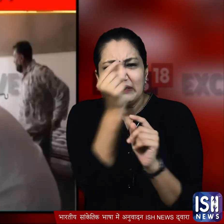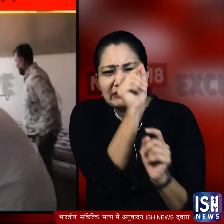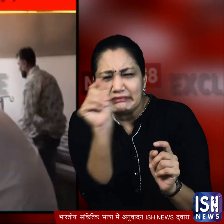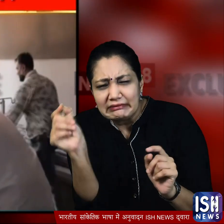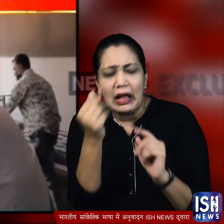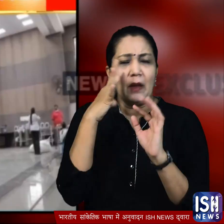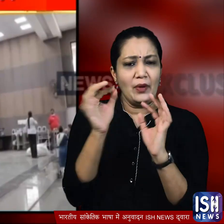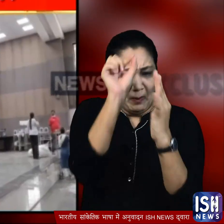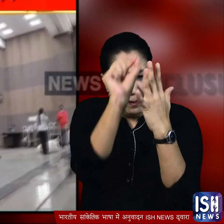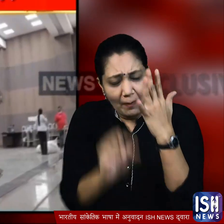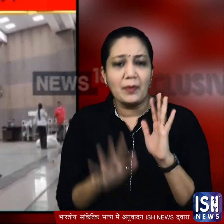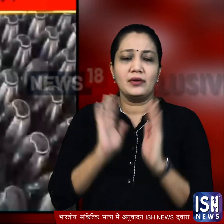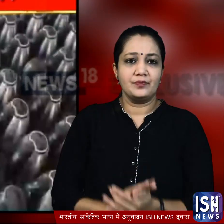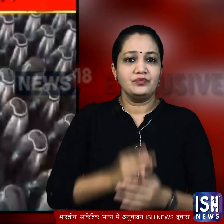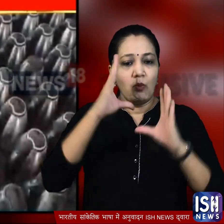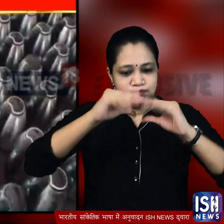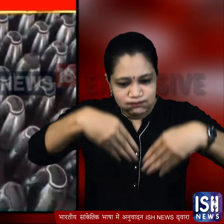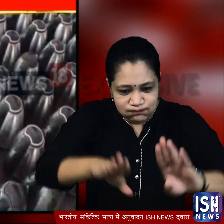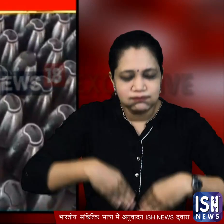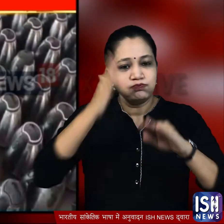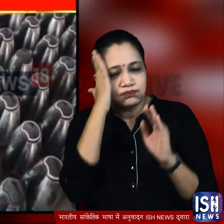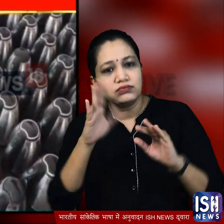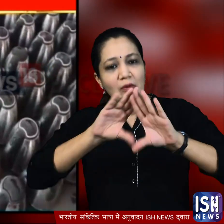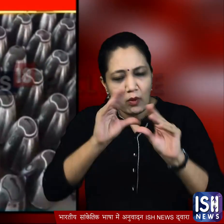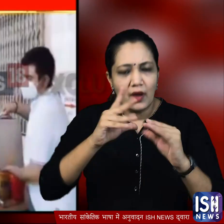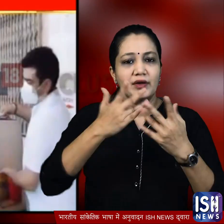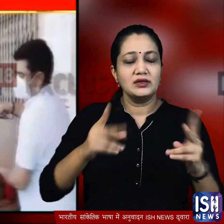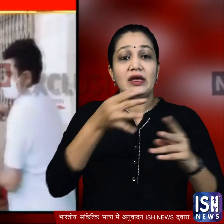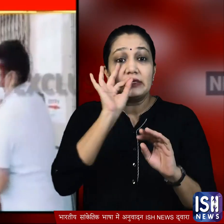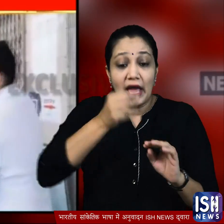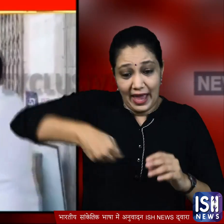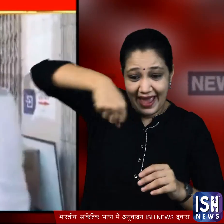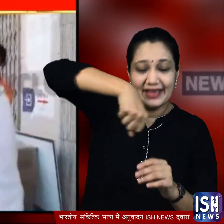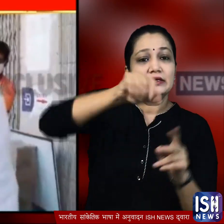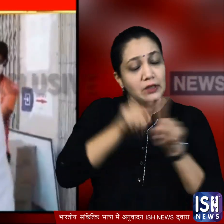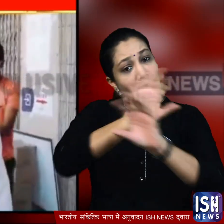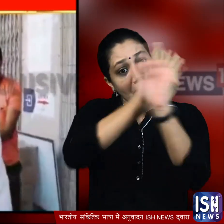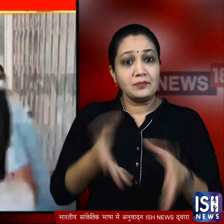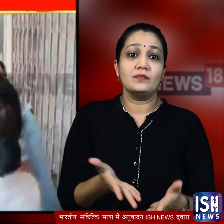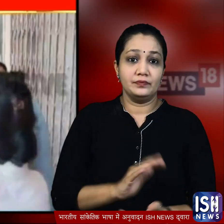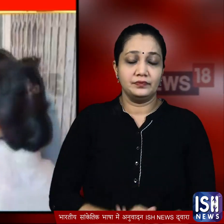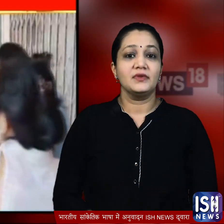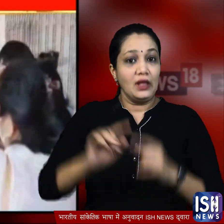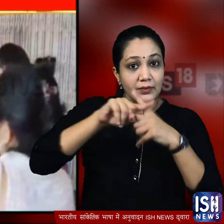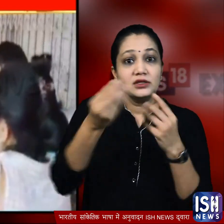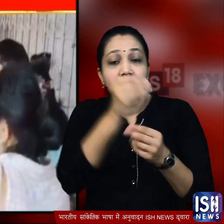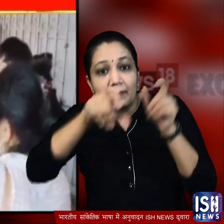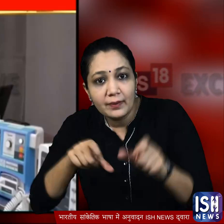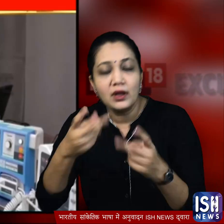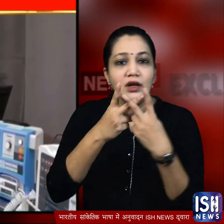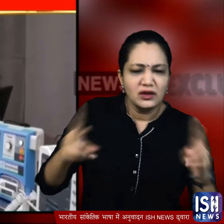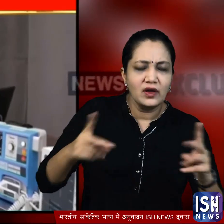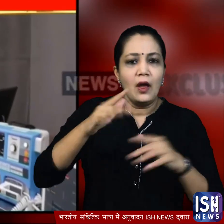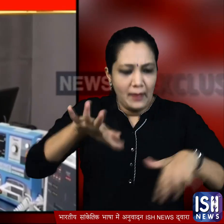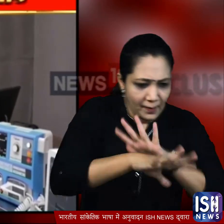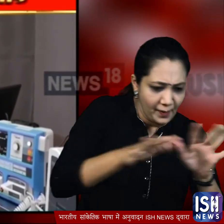गद्दा, चादर, तकिया, यहाँ तक कि चाय की केतली तक भी वहाँ नजर आई। एक और कुछ लोग इस जरूरतों को पूरा करने में लगे थे, तो दूसरी तरफ